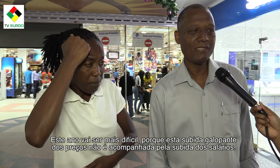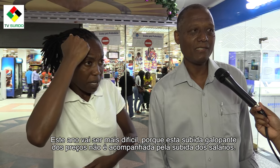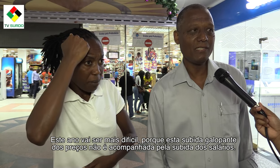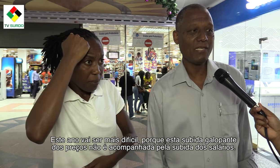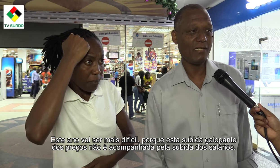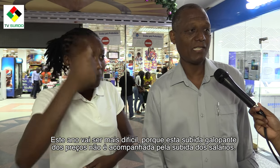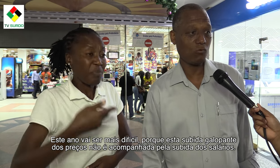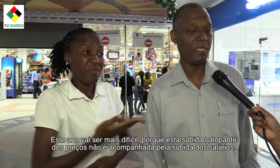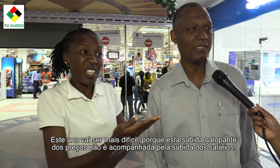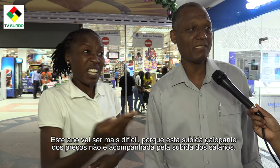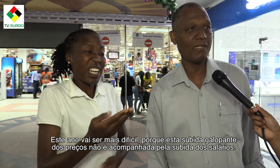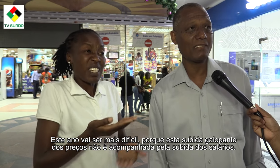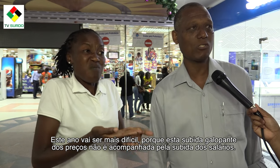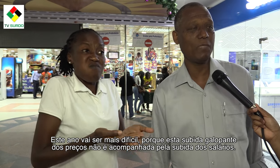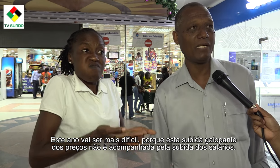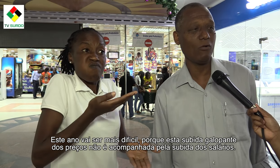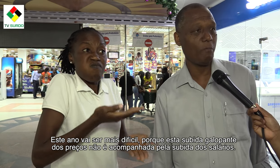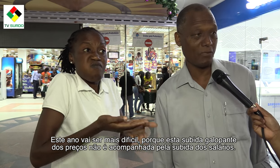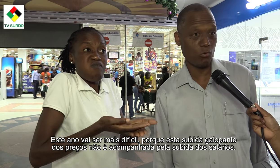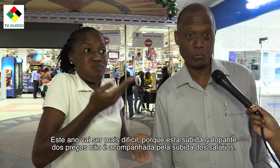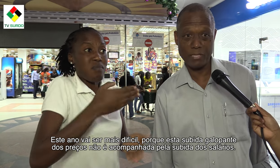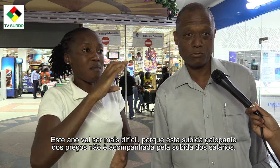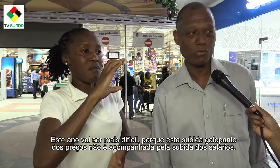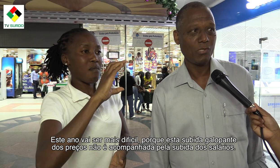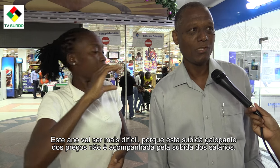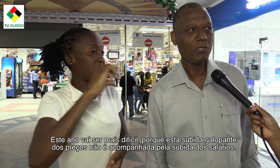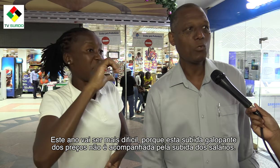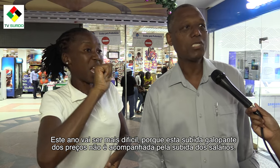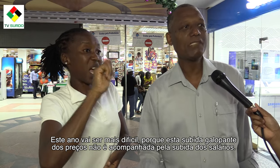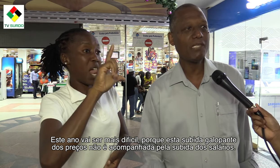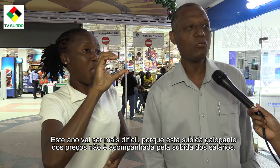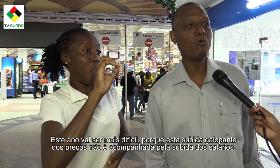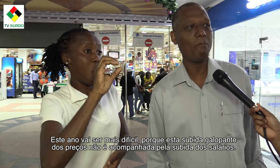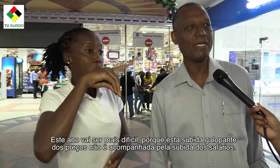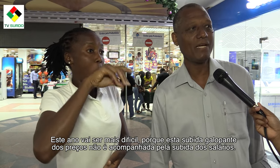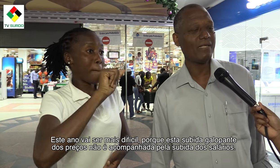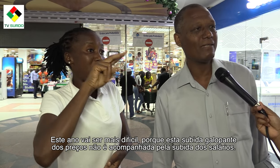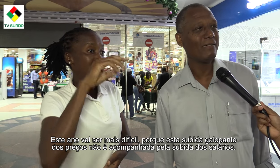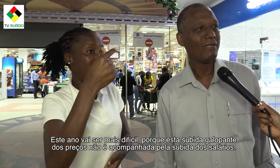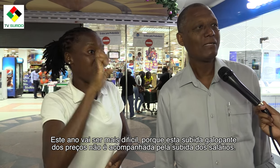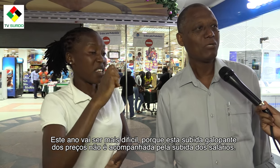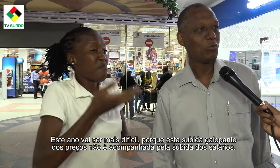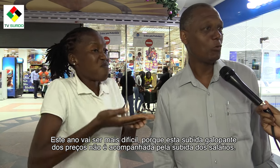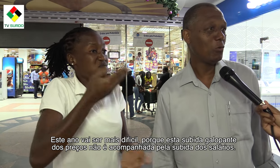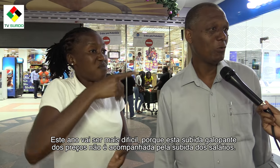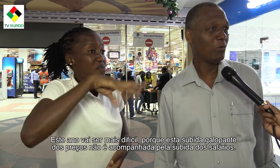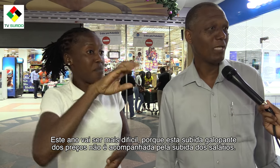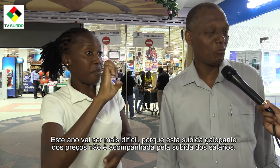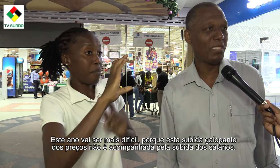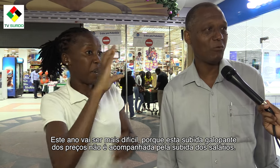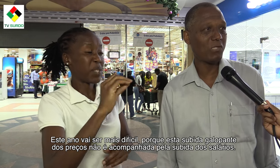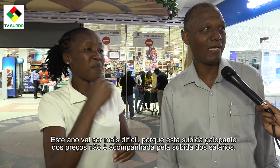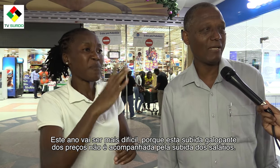esta subida galopante dos preços não está sendo acompanhada da